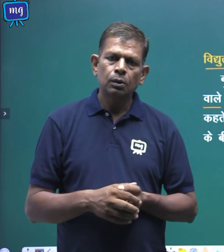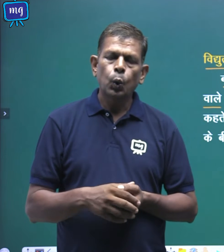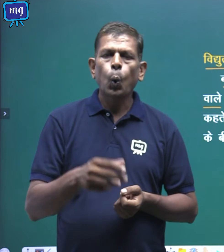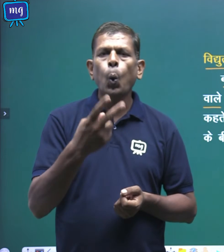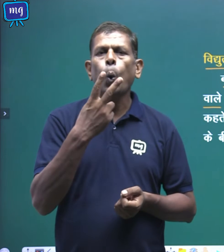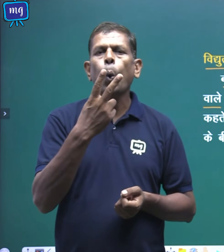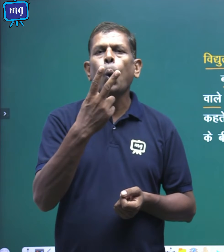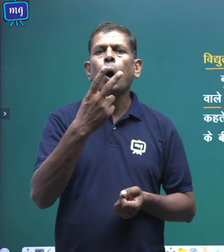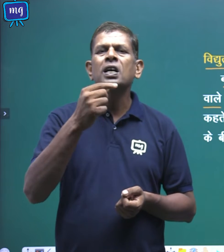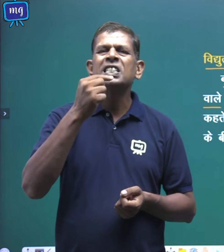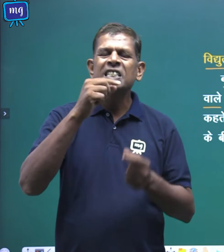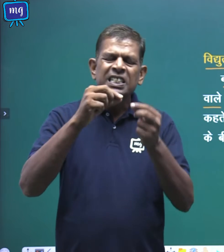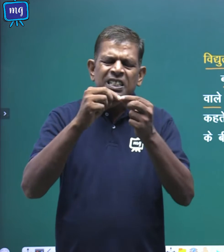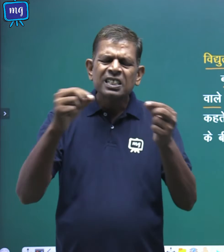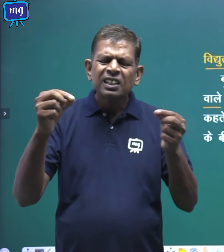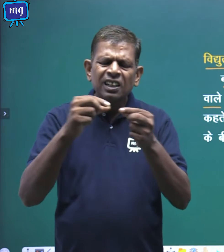पतले तार को